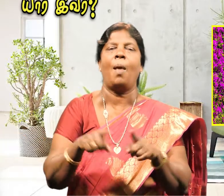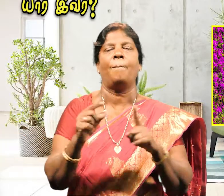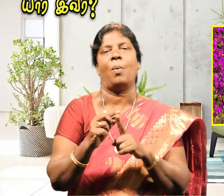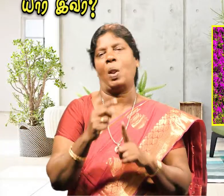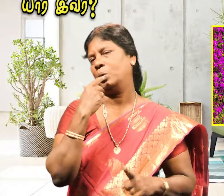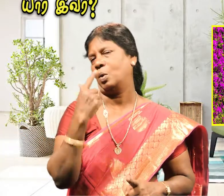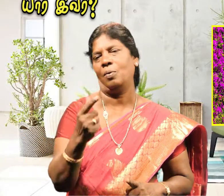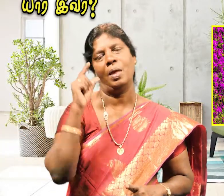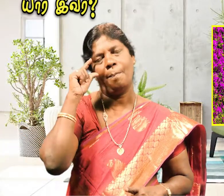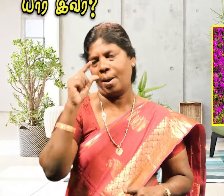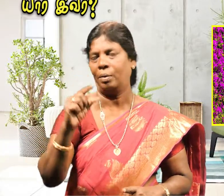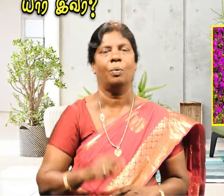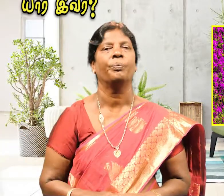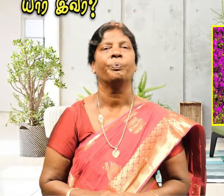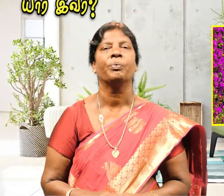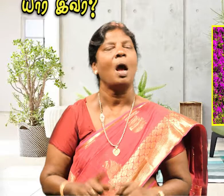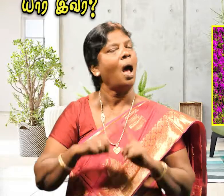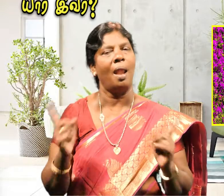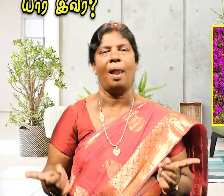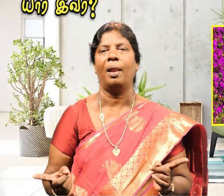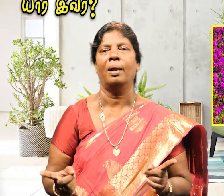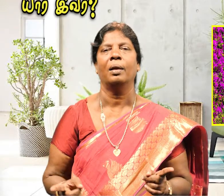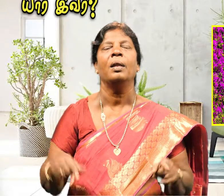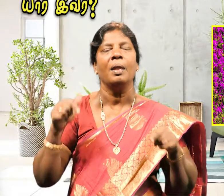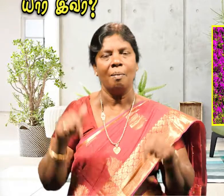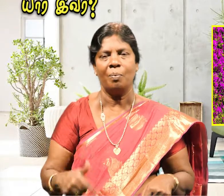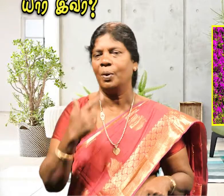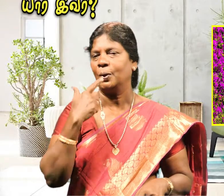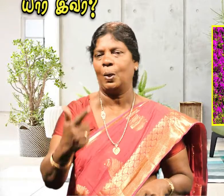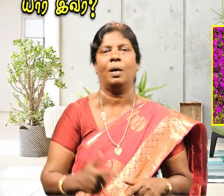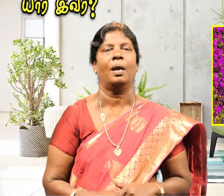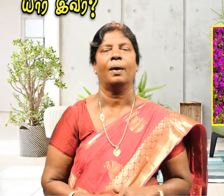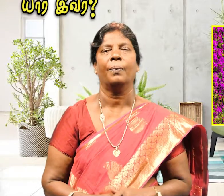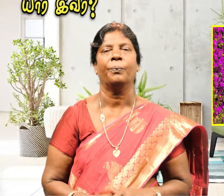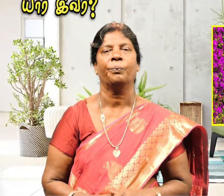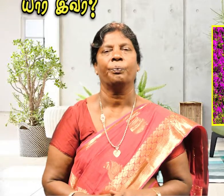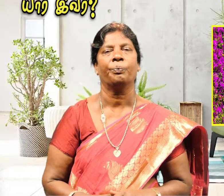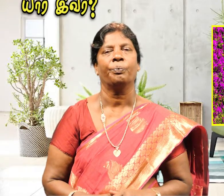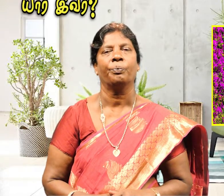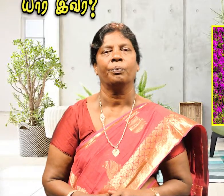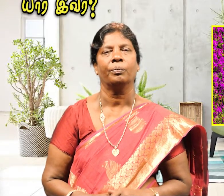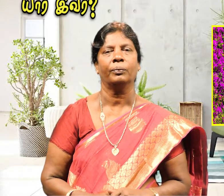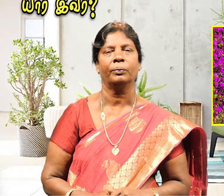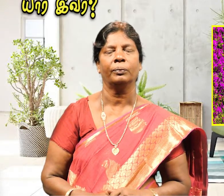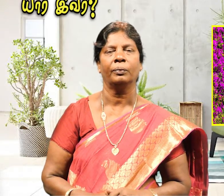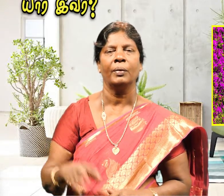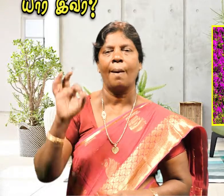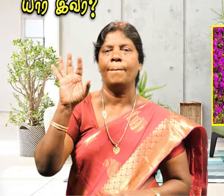இப்படியெல்லாம் பவுல் சொல்லுகிறதை நாம் கவனித்தோம். ஆனால் இப்பொழுது அவர் சொல்லுகிறார், என்ன சொல்லுகிறார் பாருங்கள்,